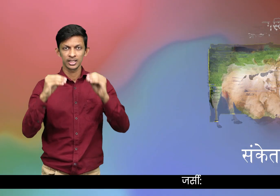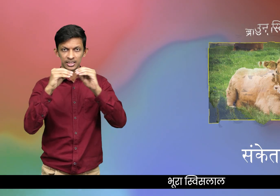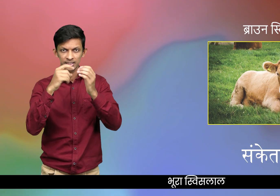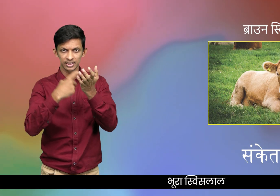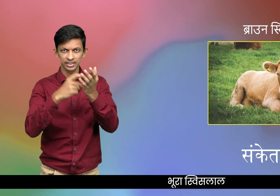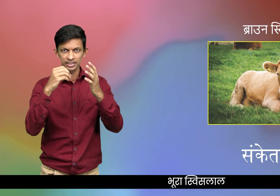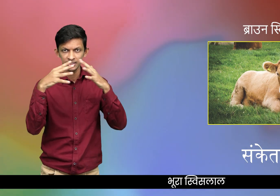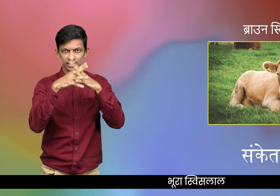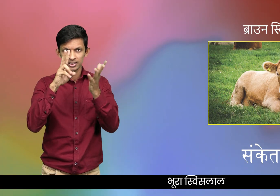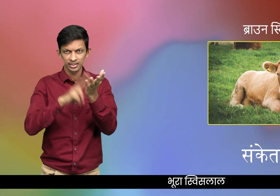भूरा